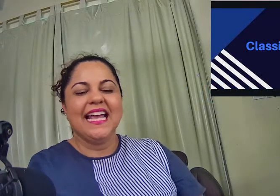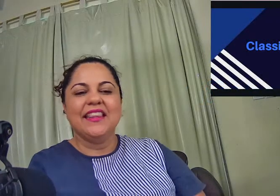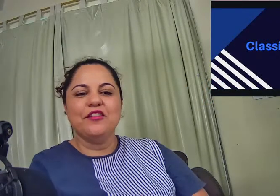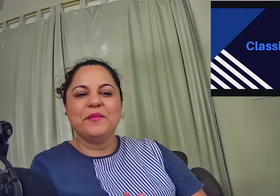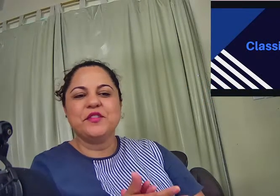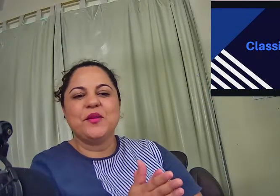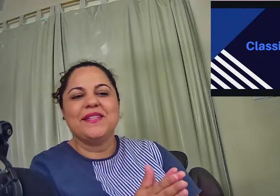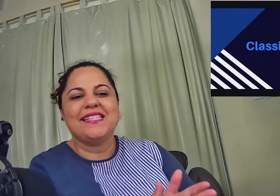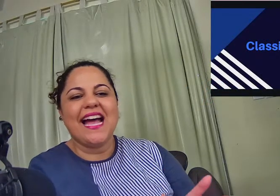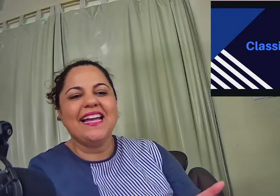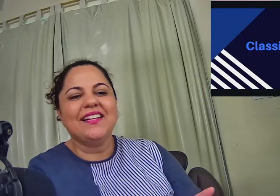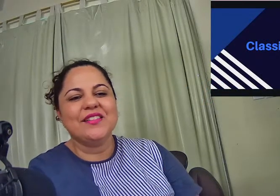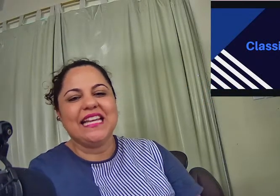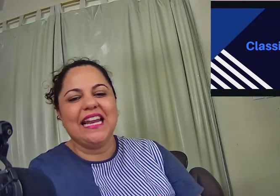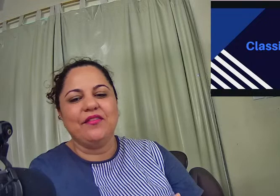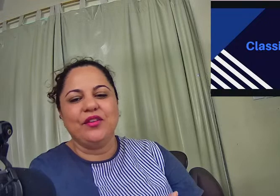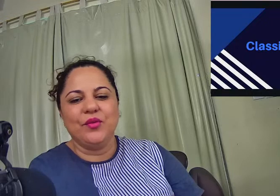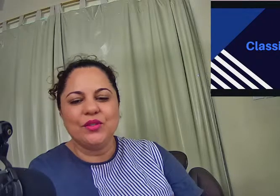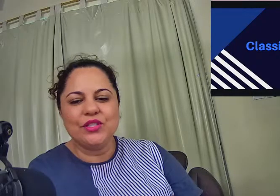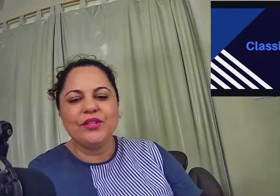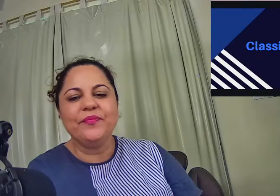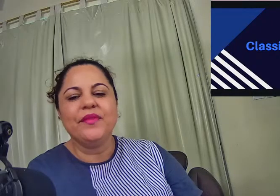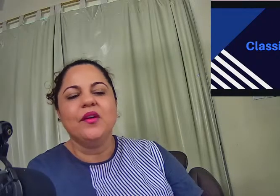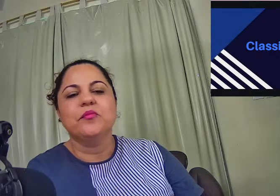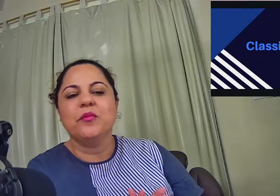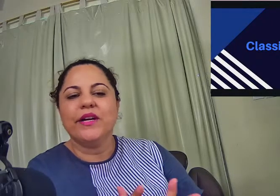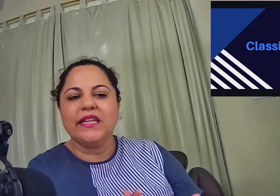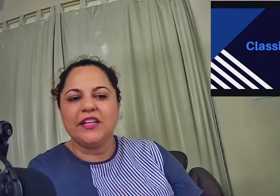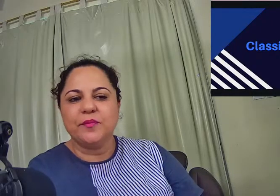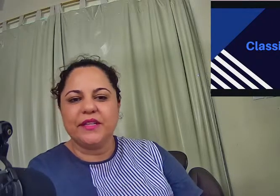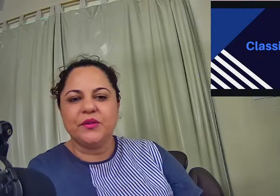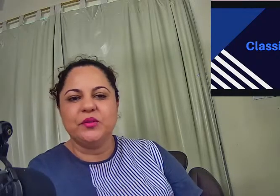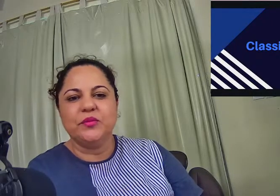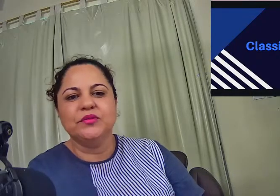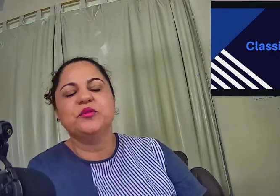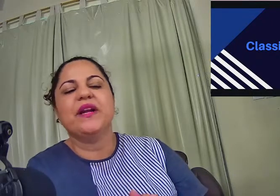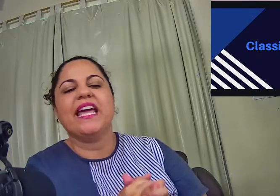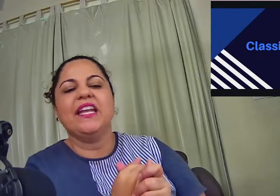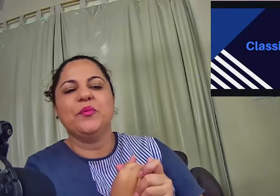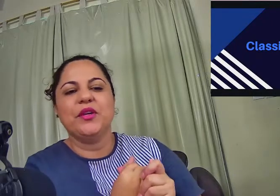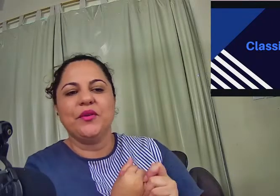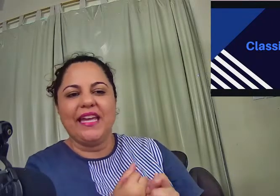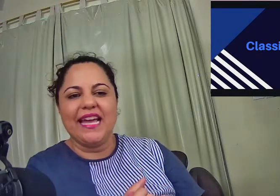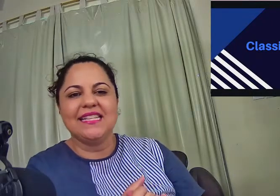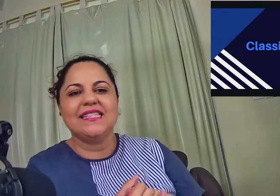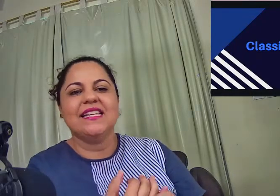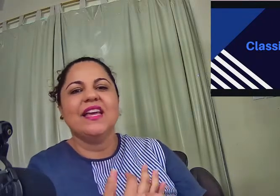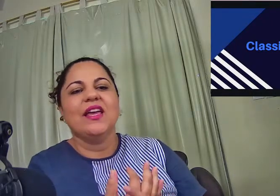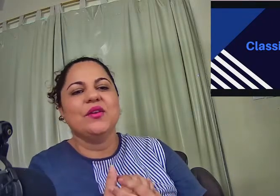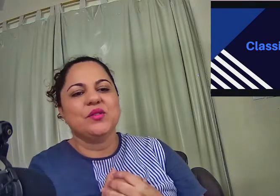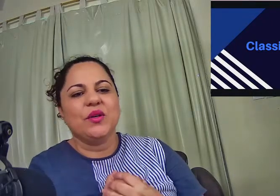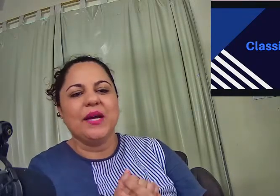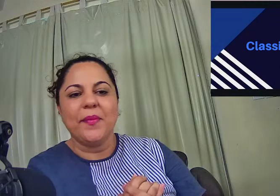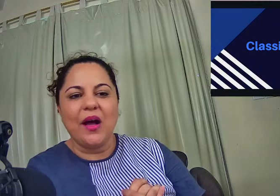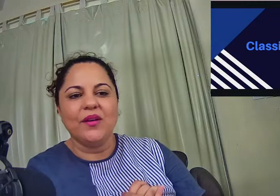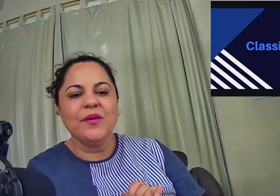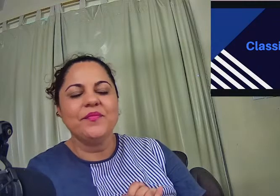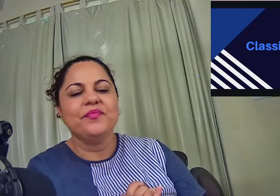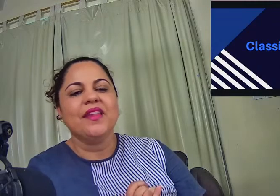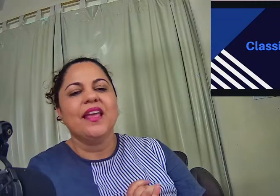Então vamos começar a nossa live hoje. Uma boa tarde para todo mundo. Para quem não me conhece, eu sou Ana Paula, eu